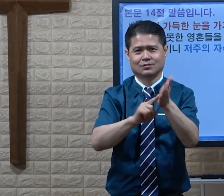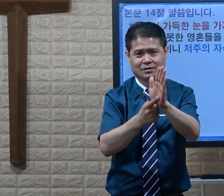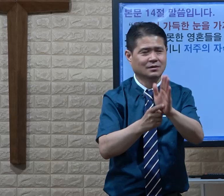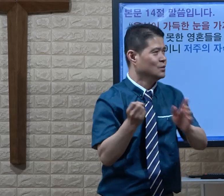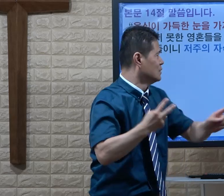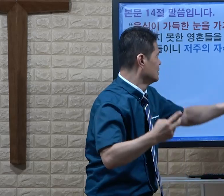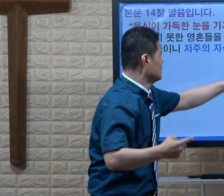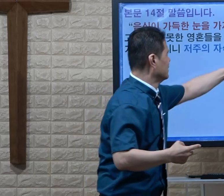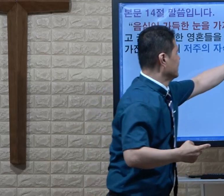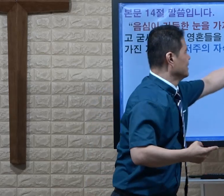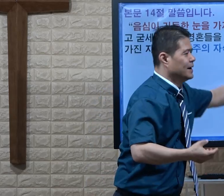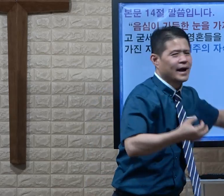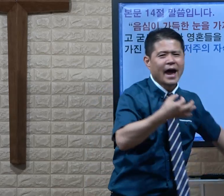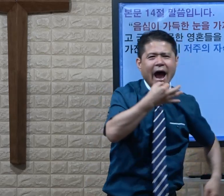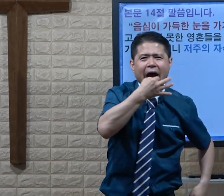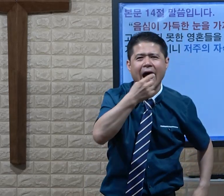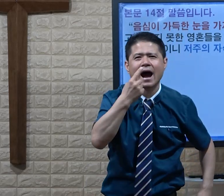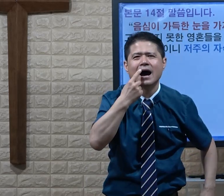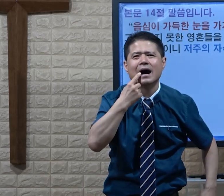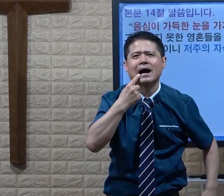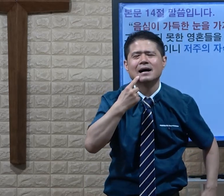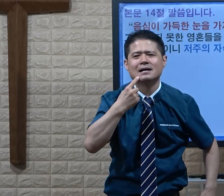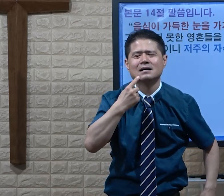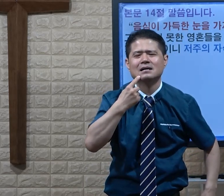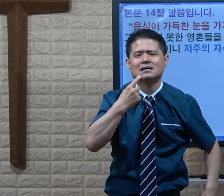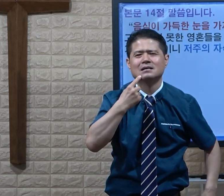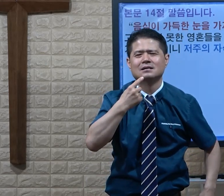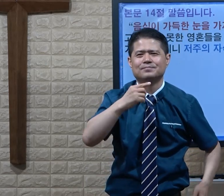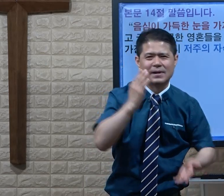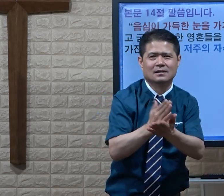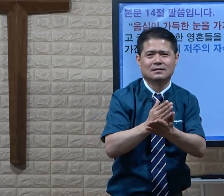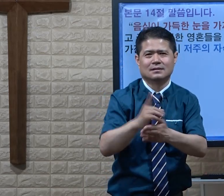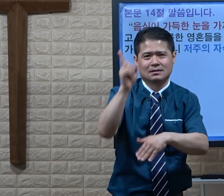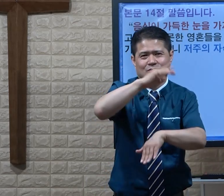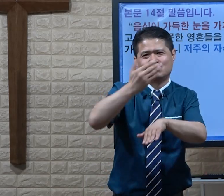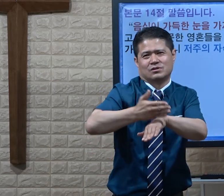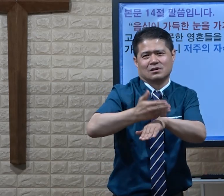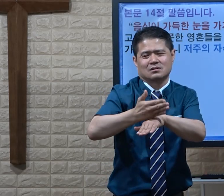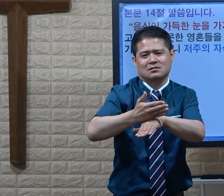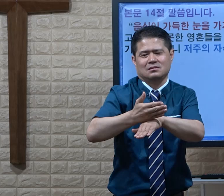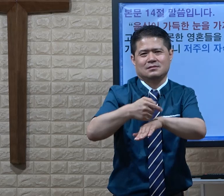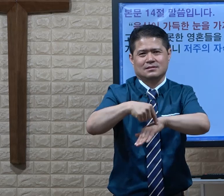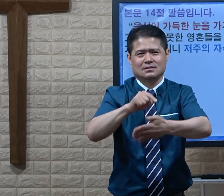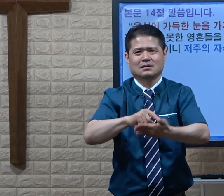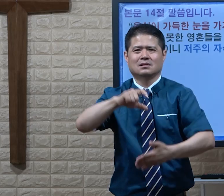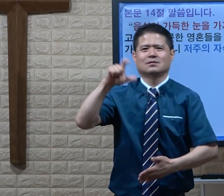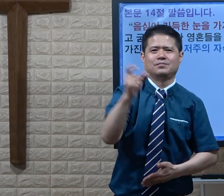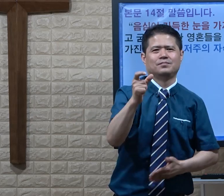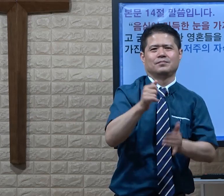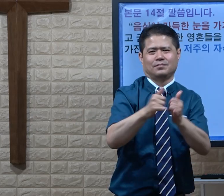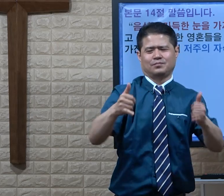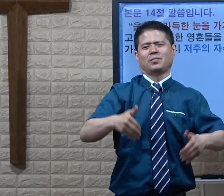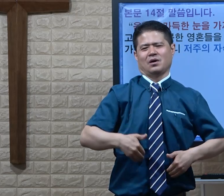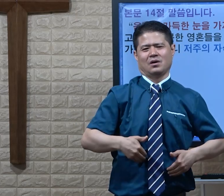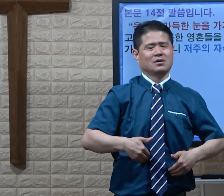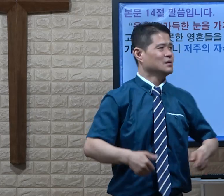여러분들 영적인 분별력을 가져야 합니다. 또한 학력에 연단된 마음을